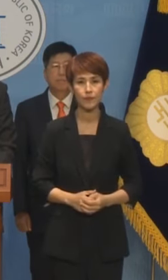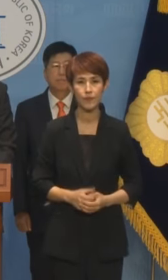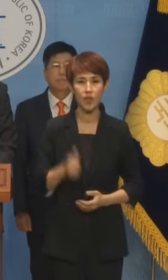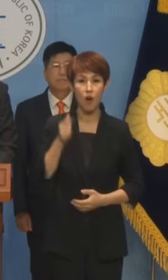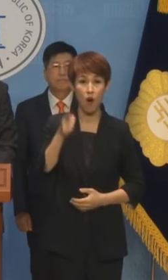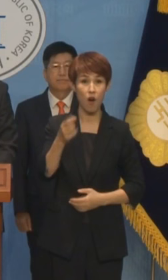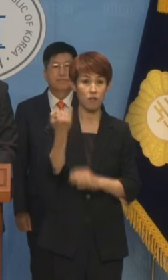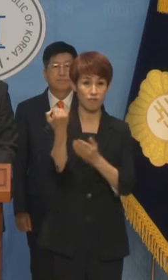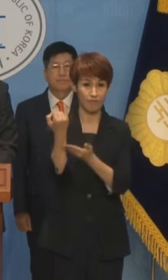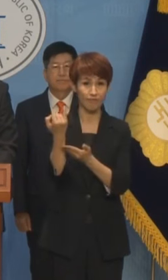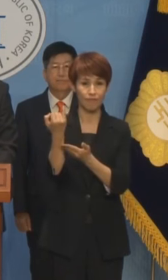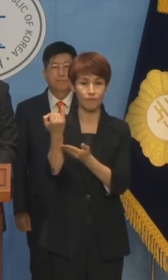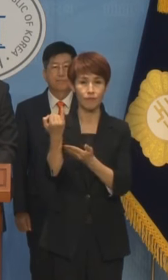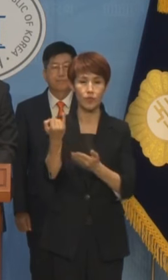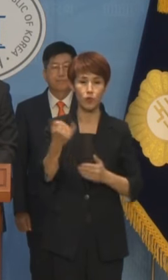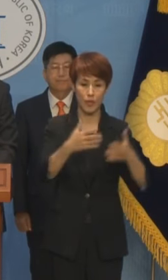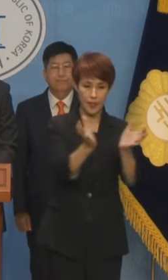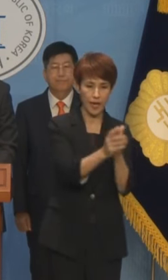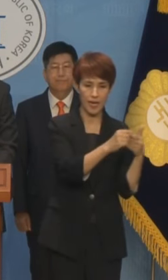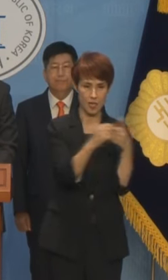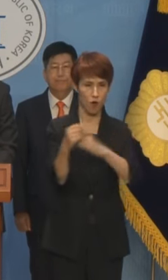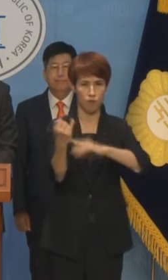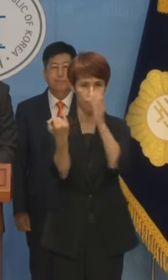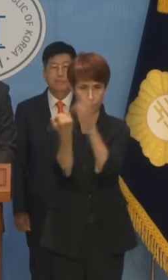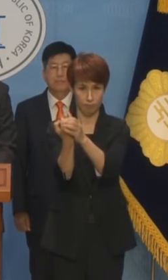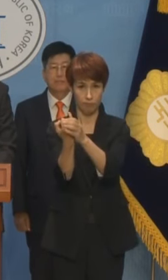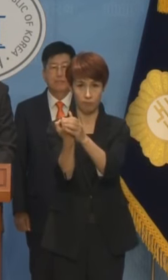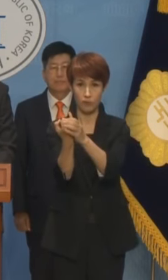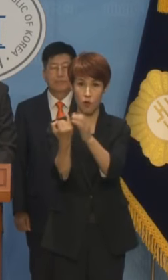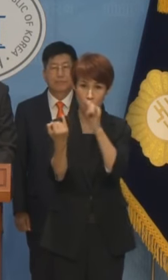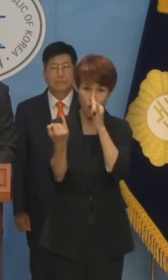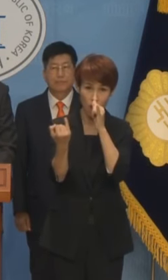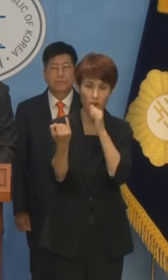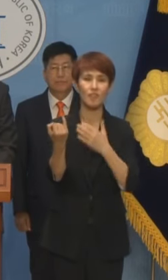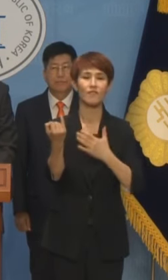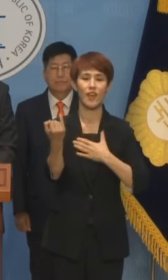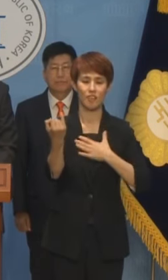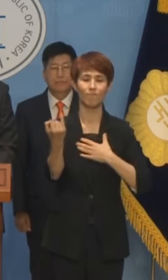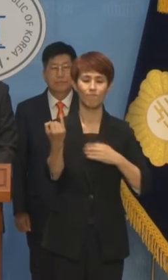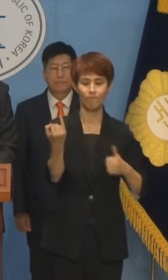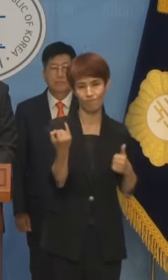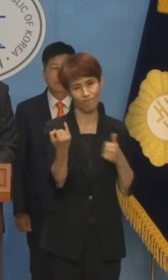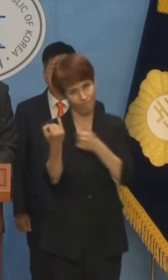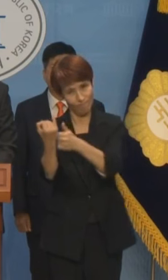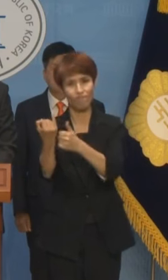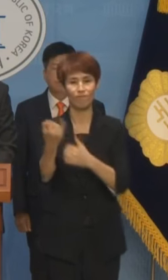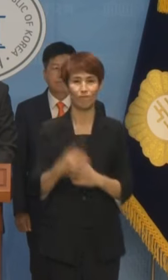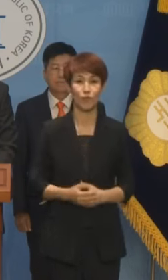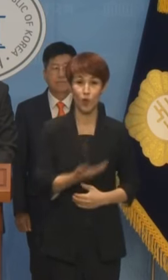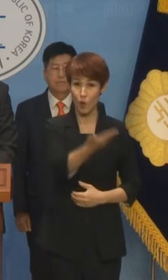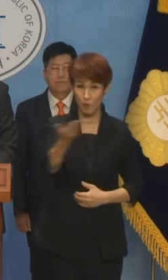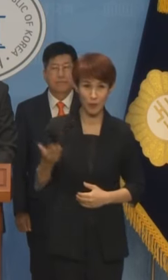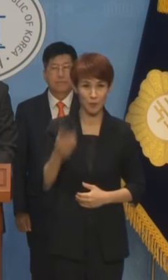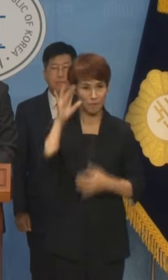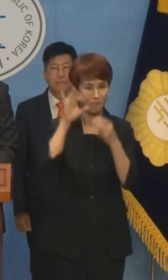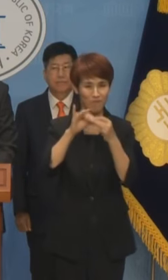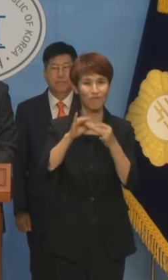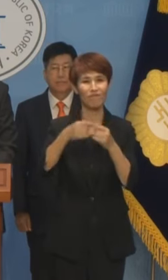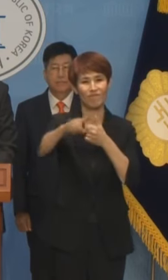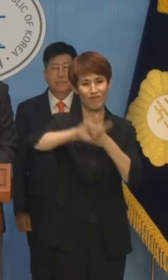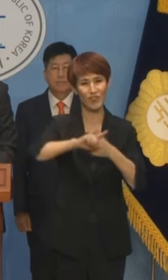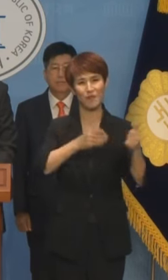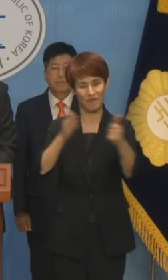허은하 대표님이 우리 당의 리더로서 앞장서시면 저는 기꺼이 따르겠습니다. 여러분도 동참해 주시기